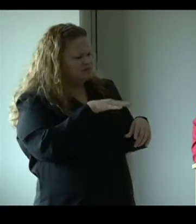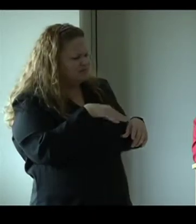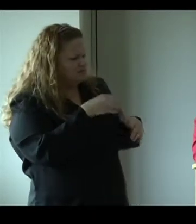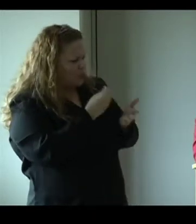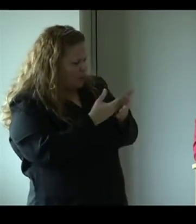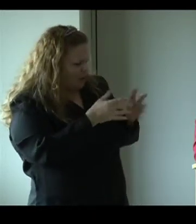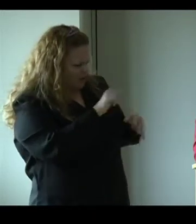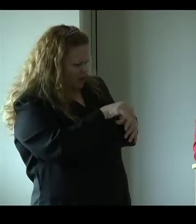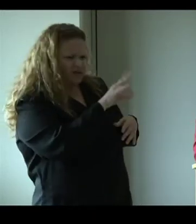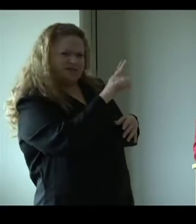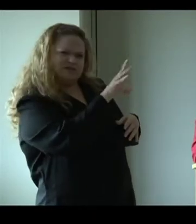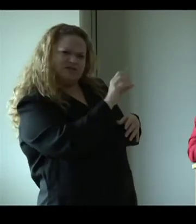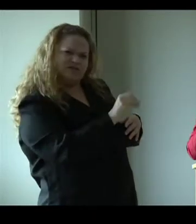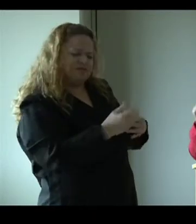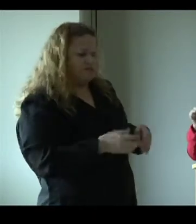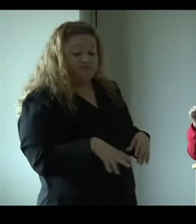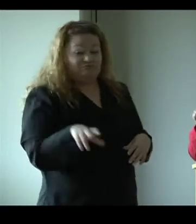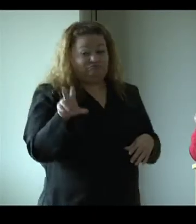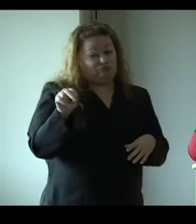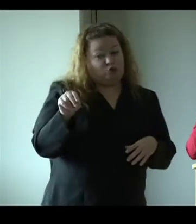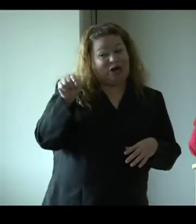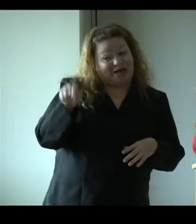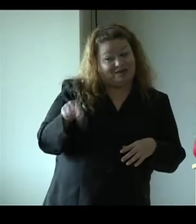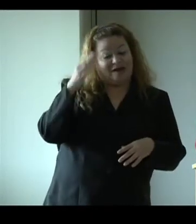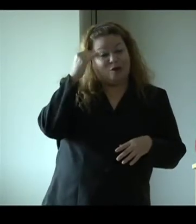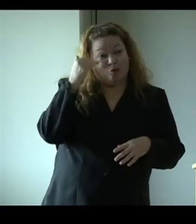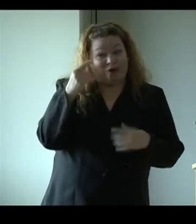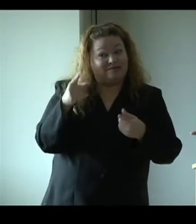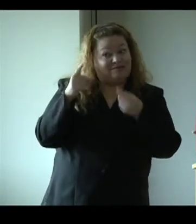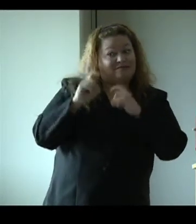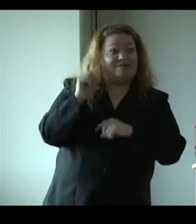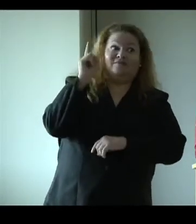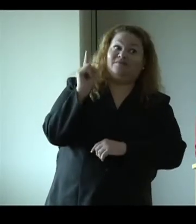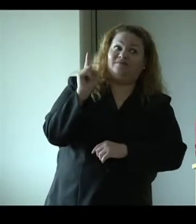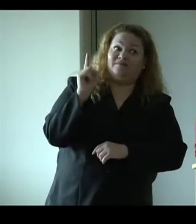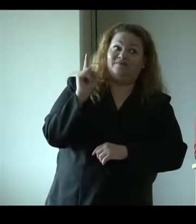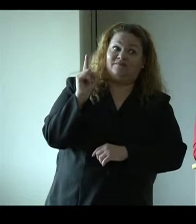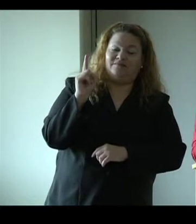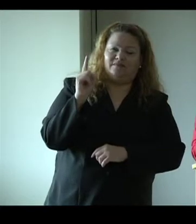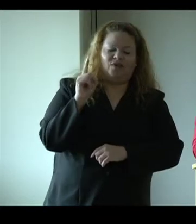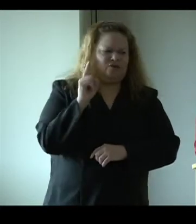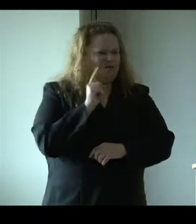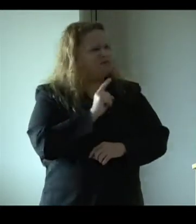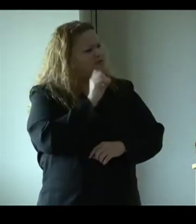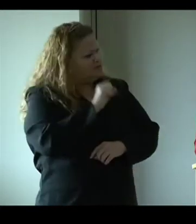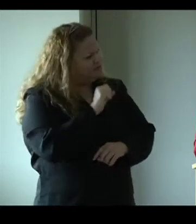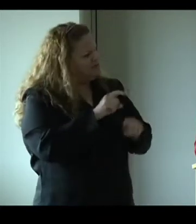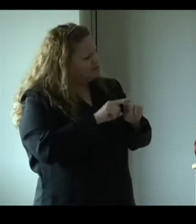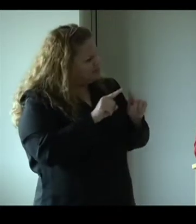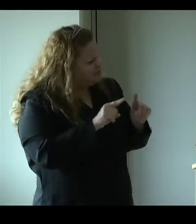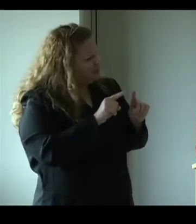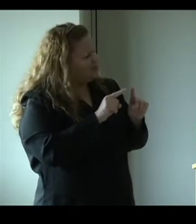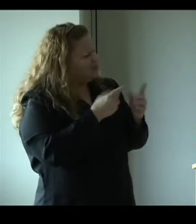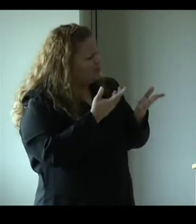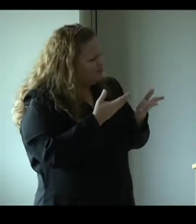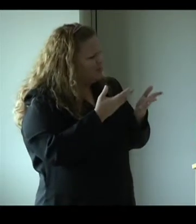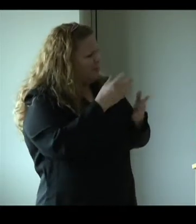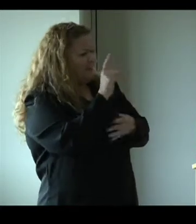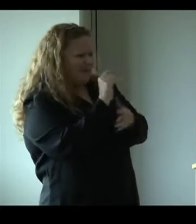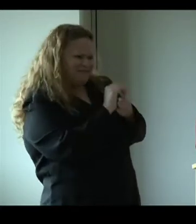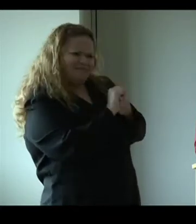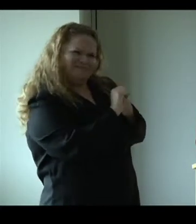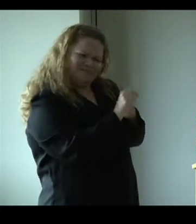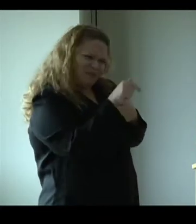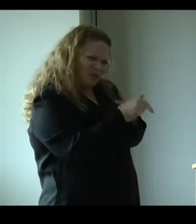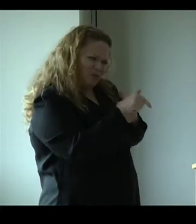cómprate esto que vale 750 y él me dijo No esta porque te regalan una y yo le decía sí pero vas a gastar 20 dólares